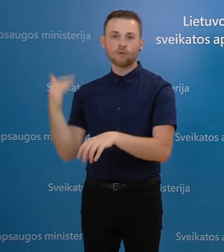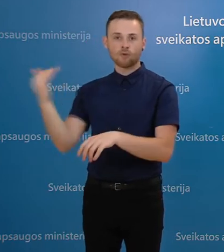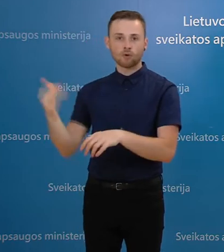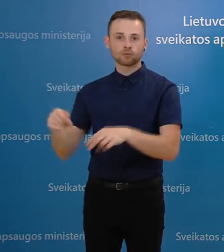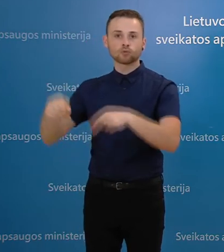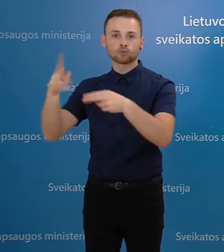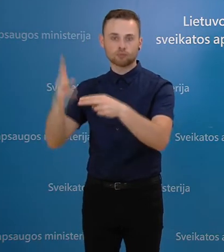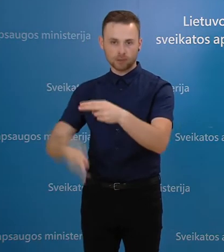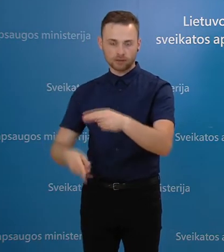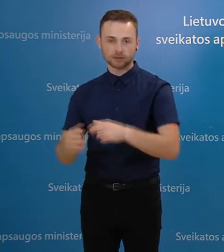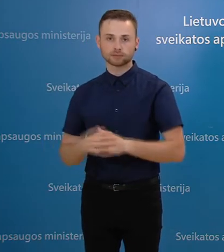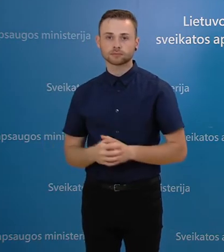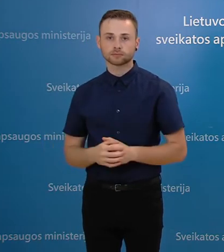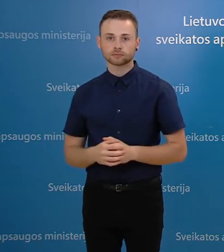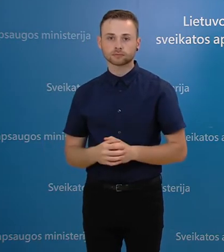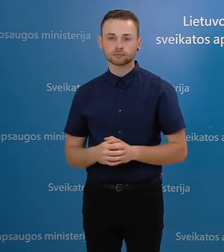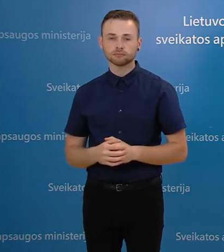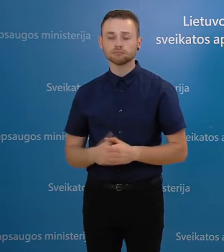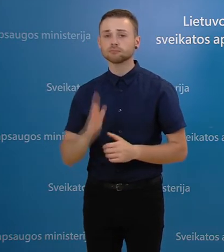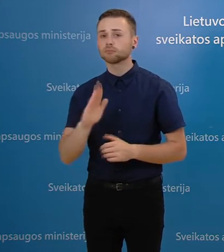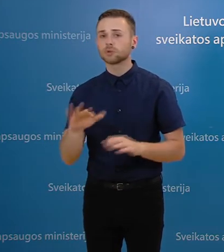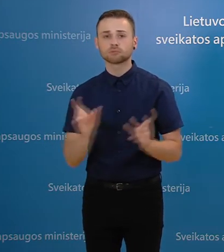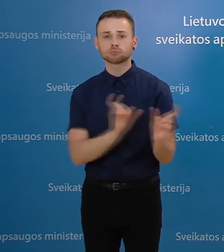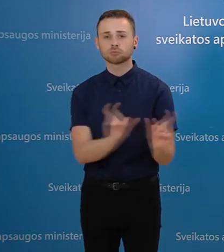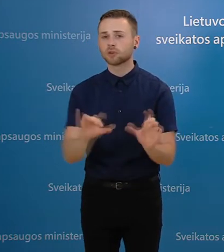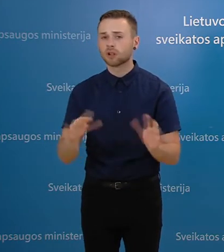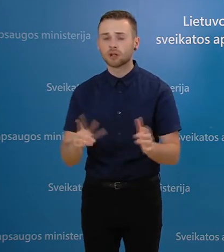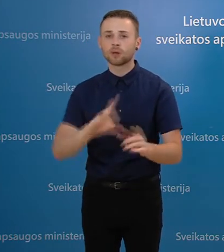kurie turėtų išlikti, tai yra judėjimo apribojimai,